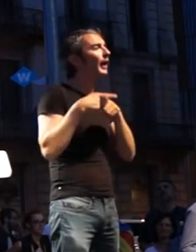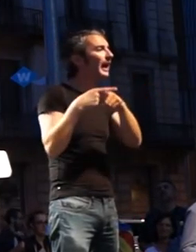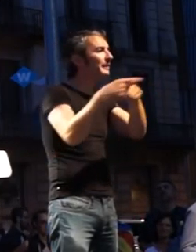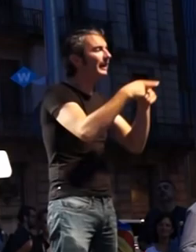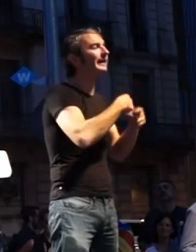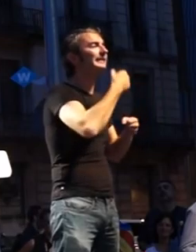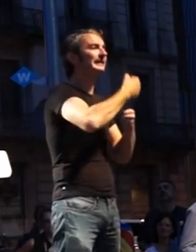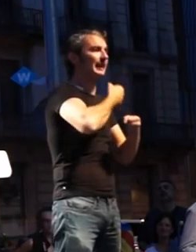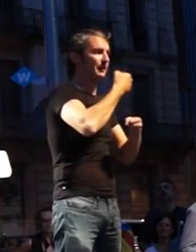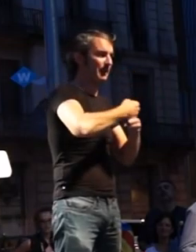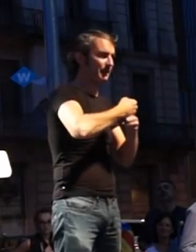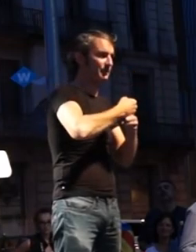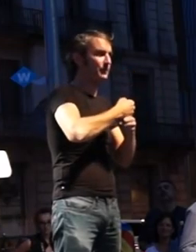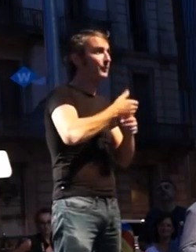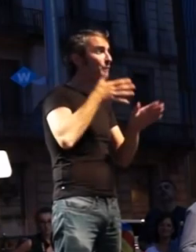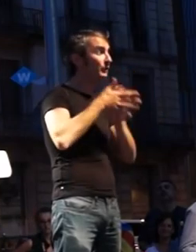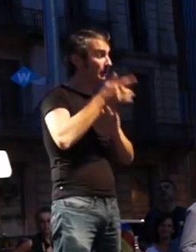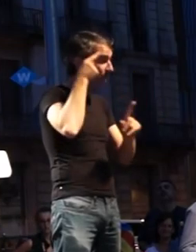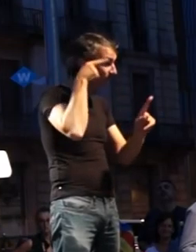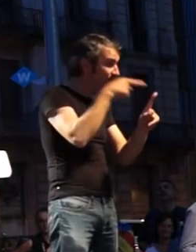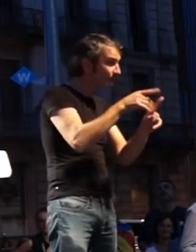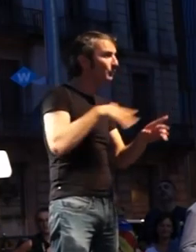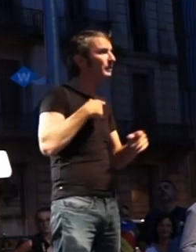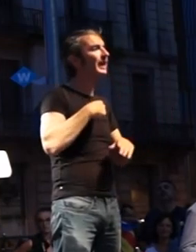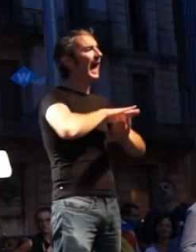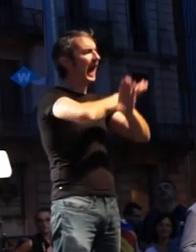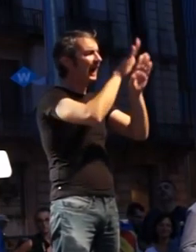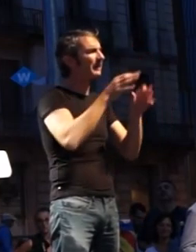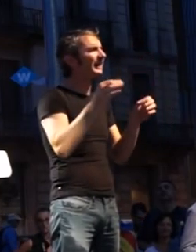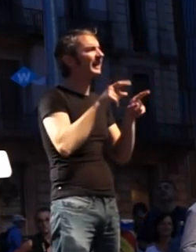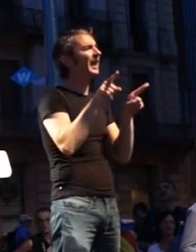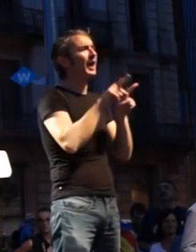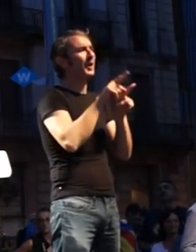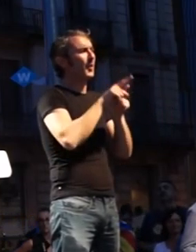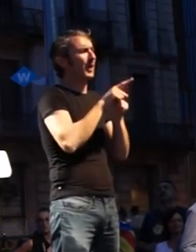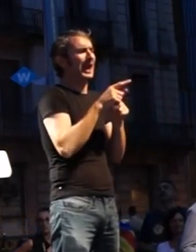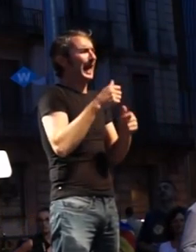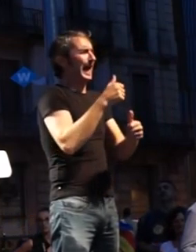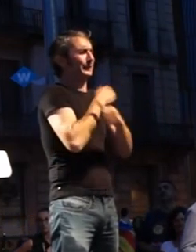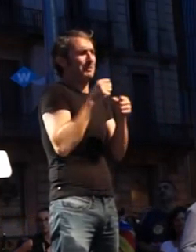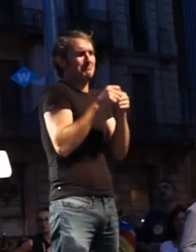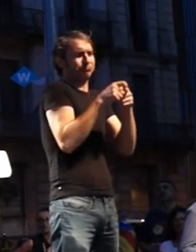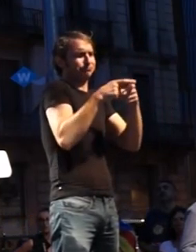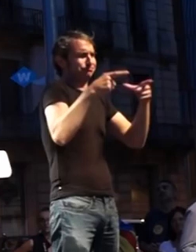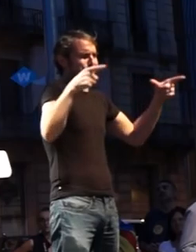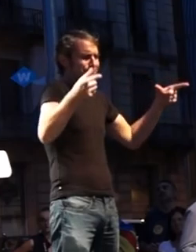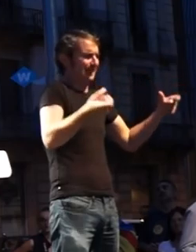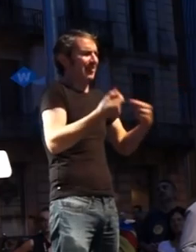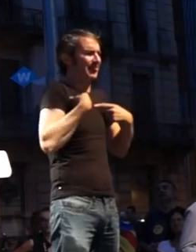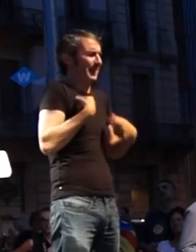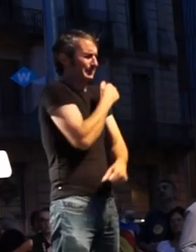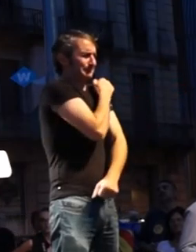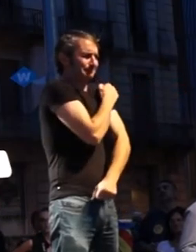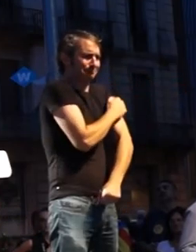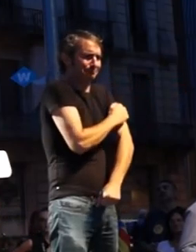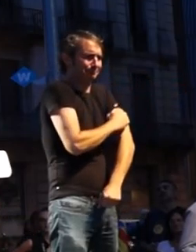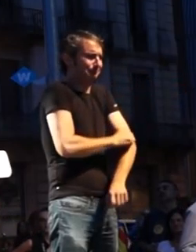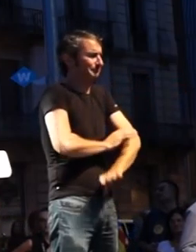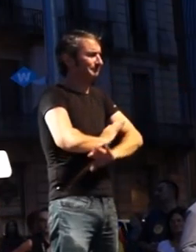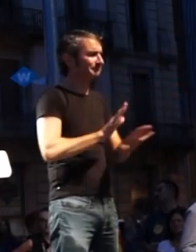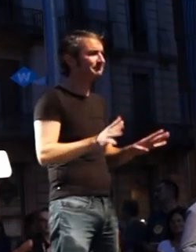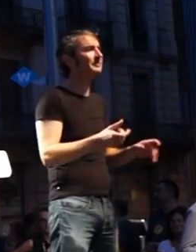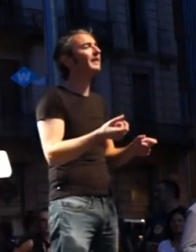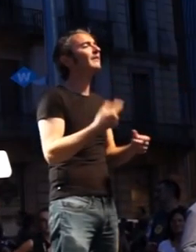del treball, perquè només així podrem acabar amb aquestes taxes flagrants d'atur que ens condemnen a la misèria i a la precarietat. I